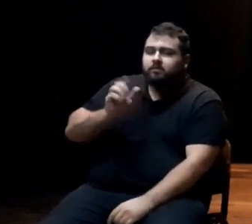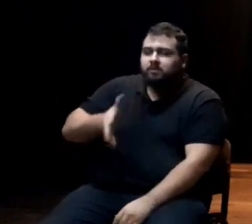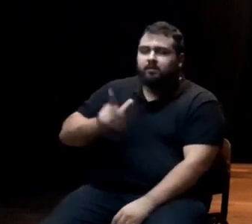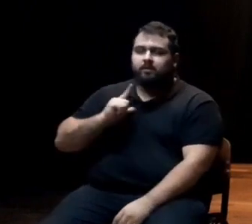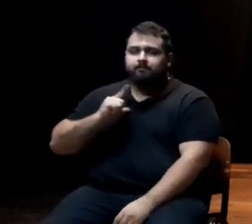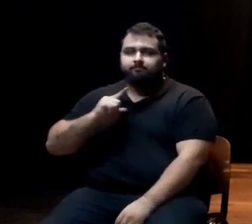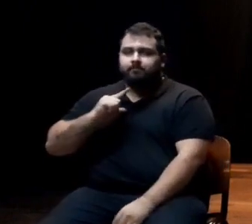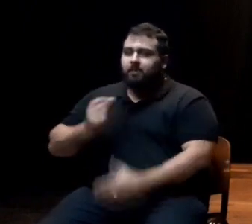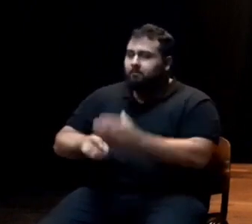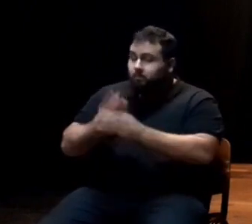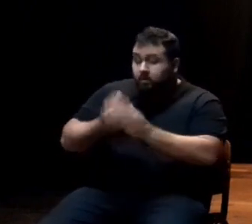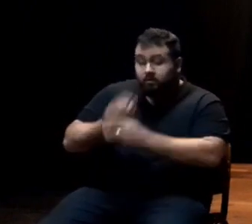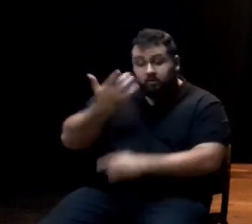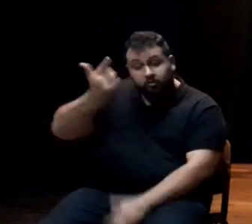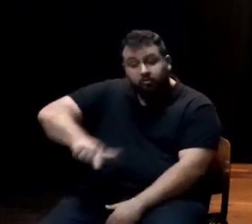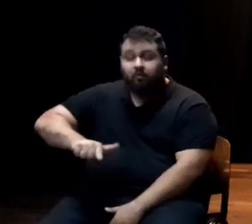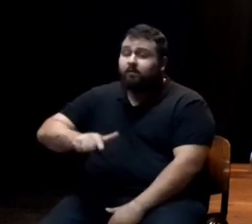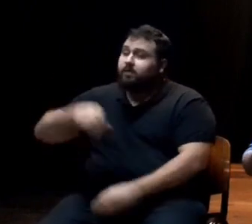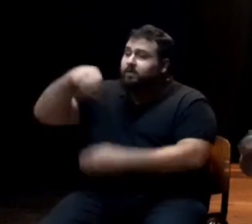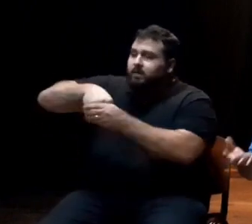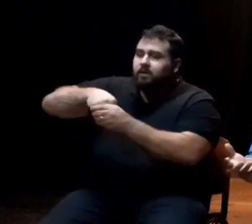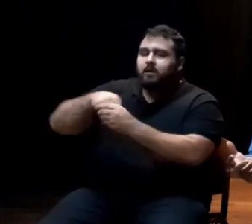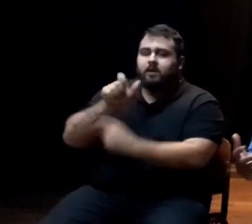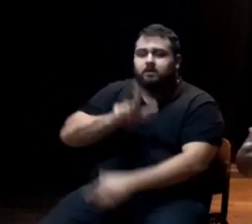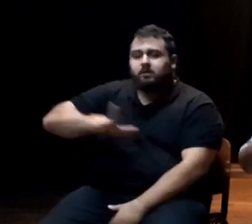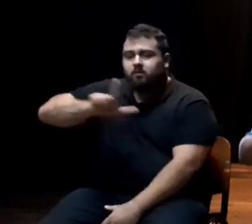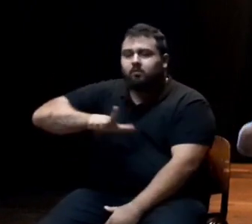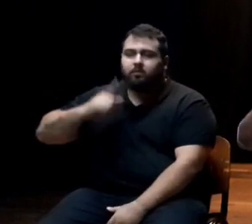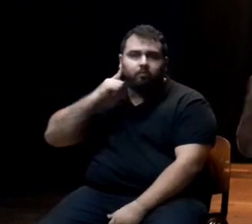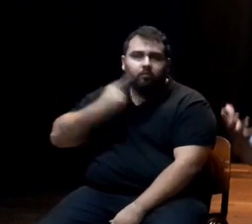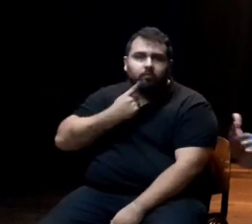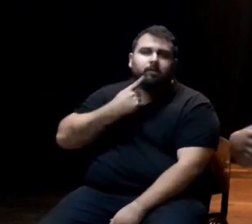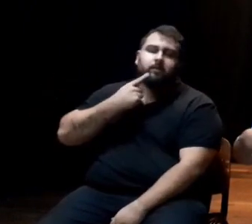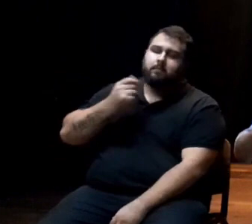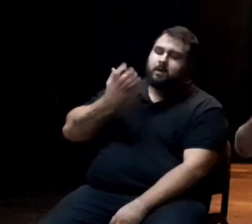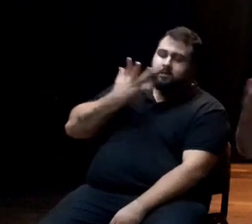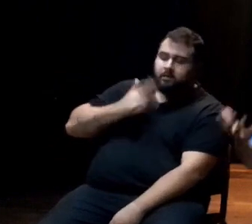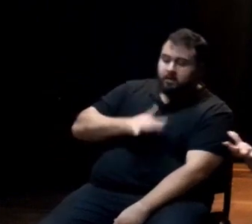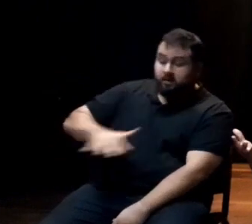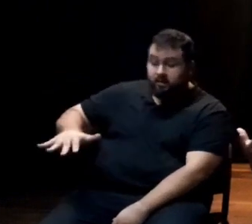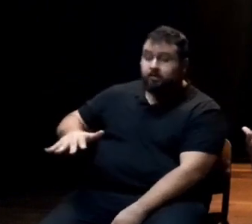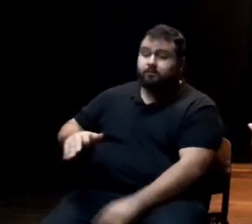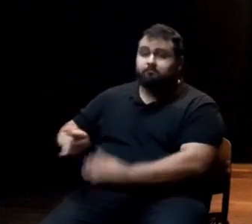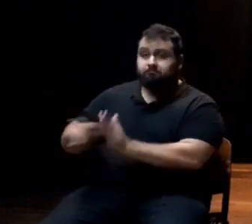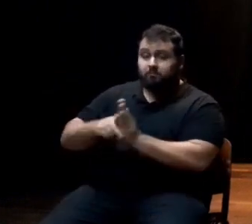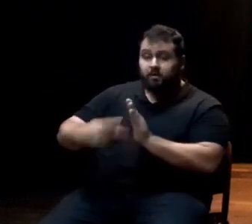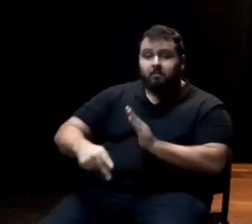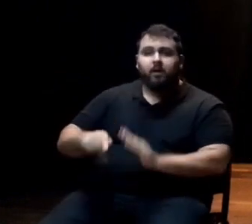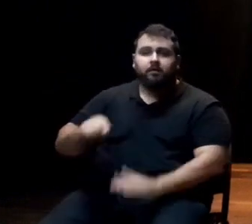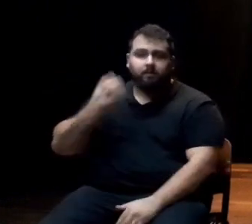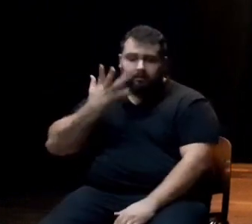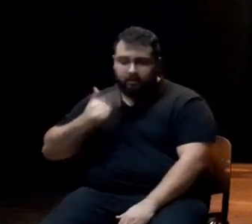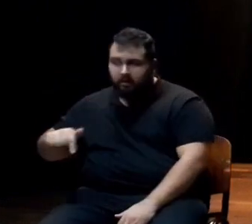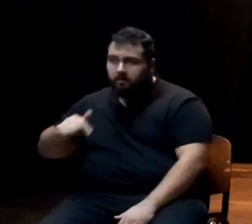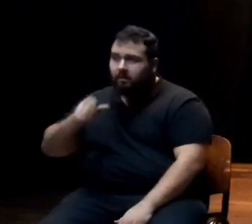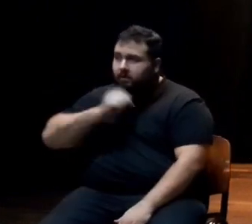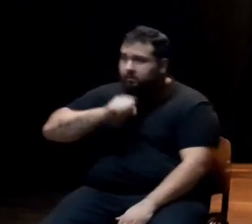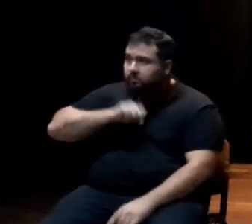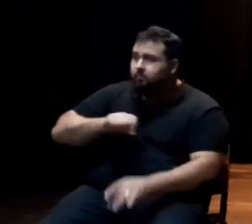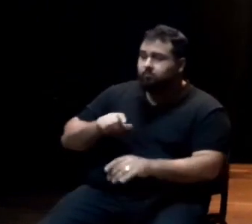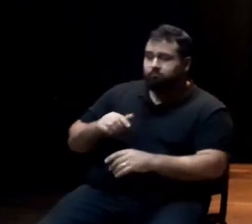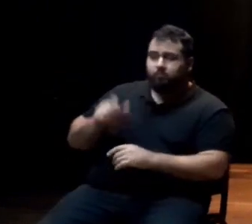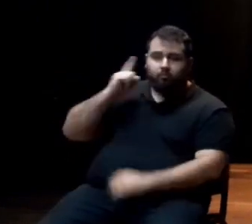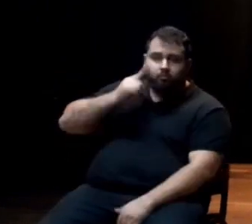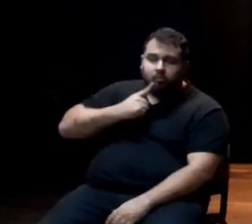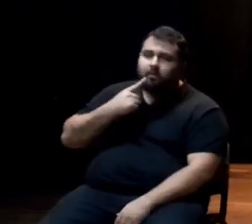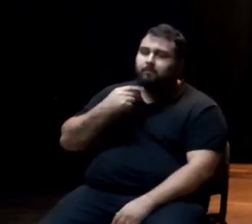tem sido produzido também de novo dentro da literatura surda para crianças e adultos surdos entenderem as histórias contadas a partir